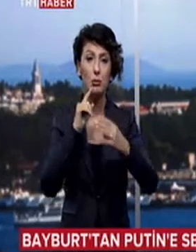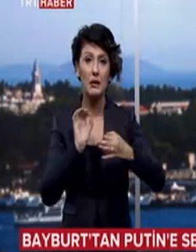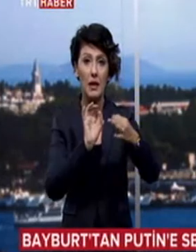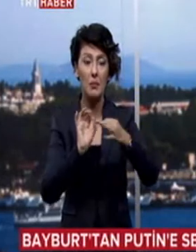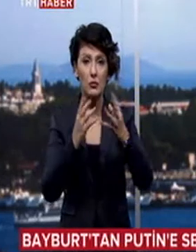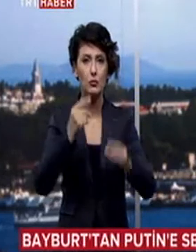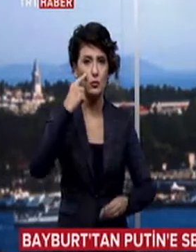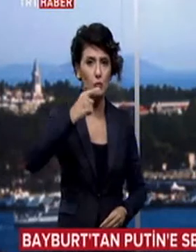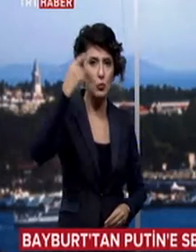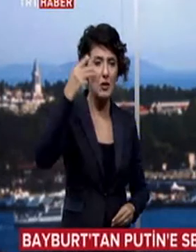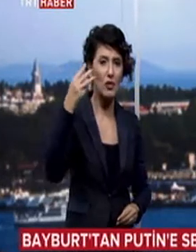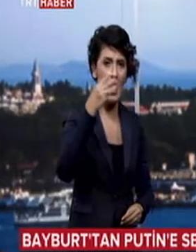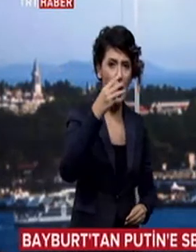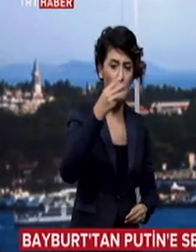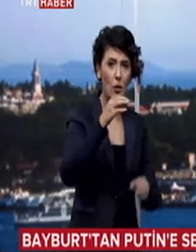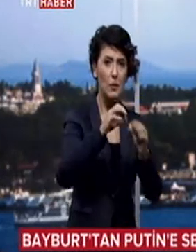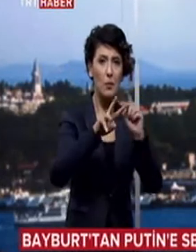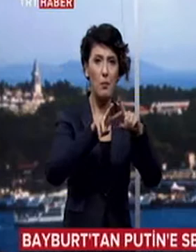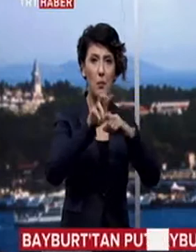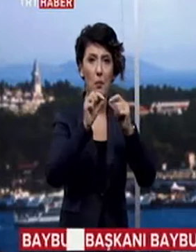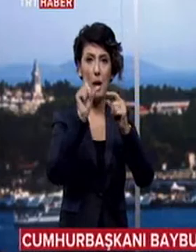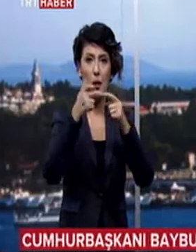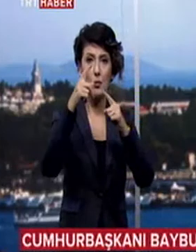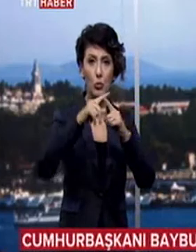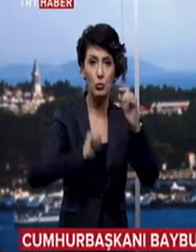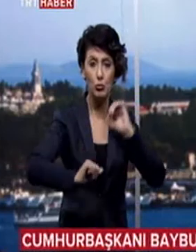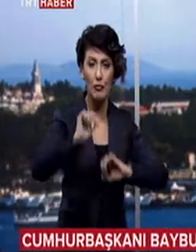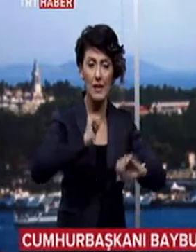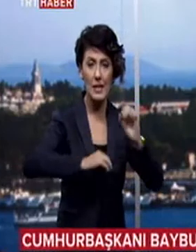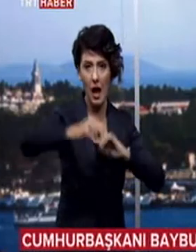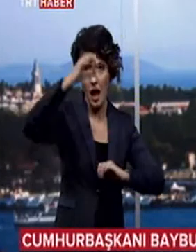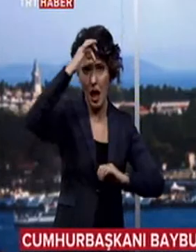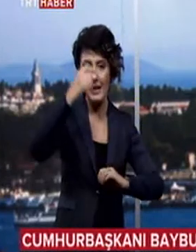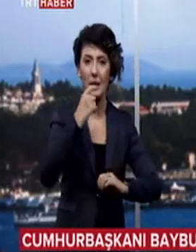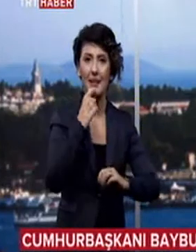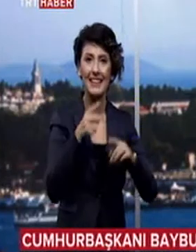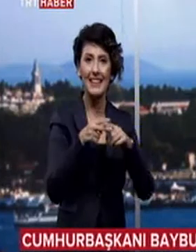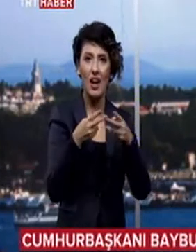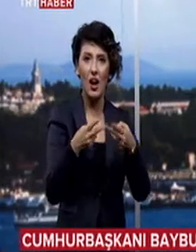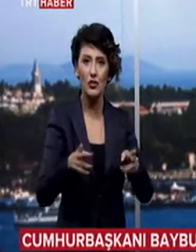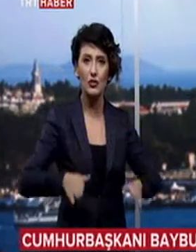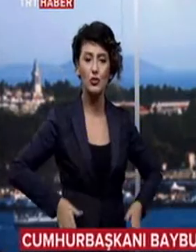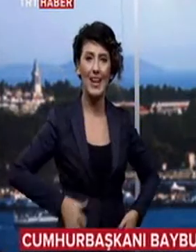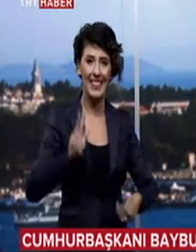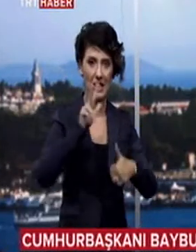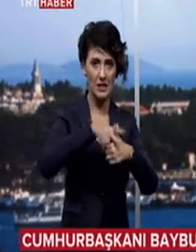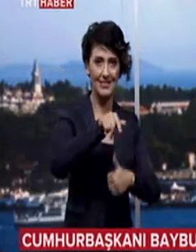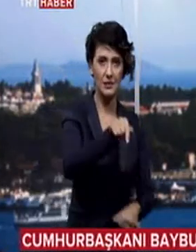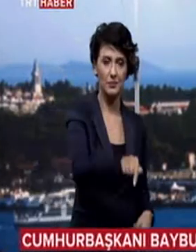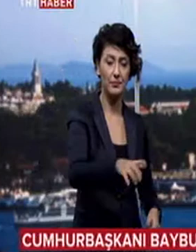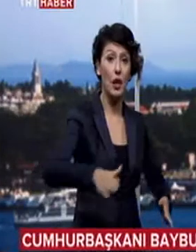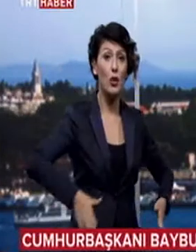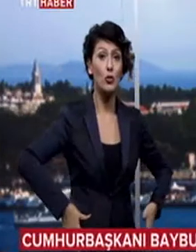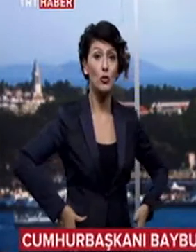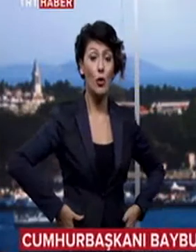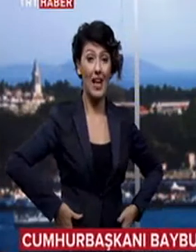temaslarda bulunan Cumhurbaşkanı Erdoğan, Bayburt Üniversitesi'nin akademik yılı açılış törenine